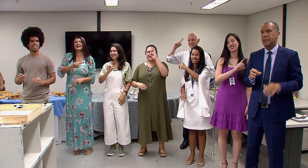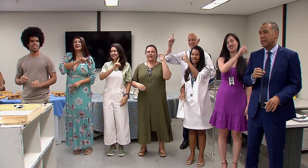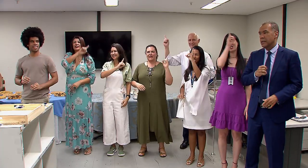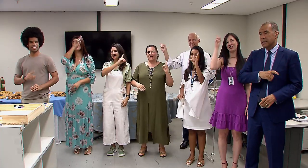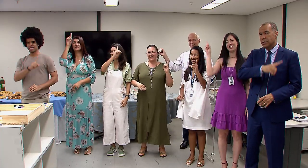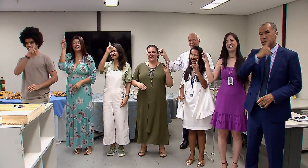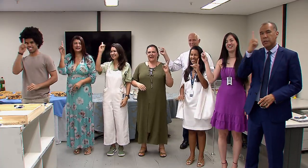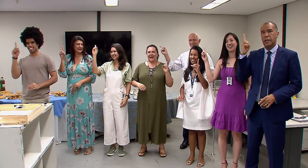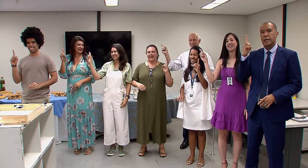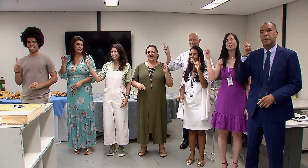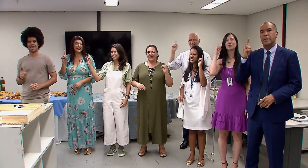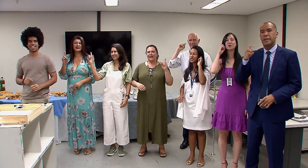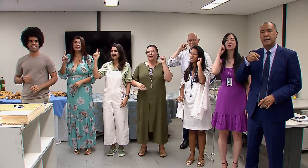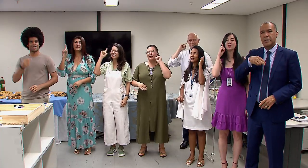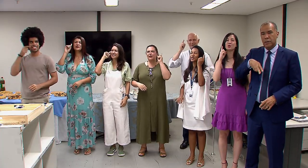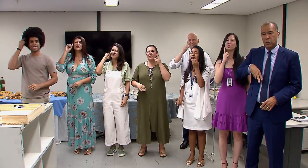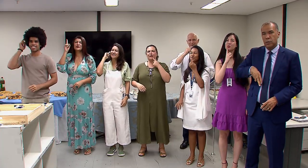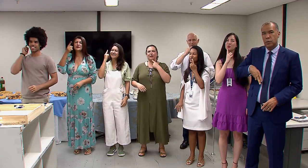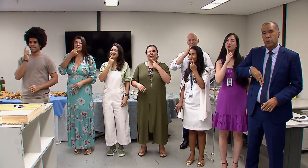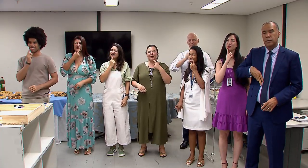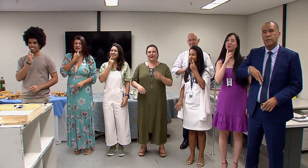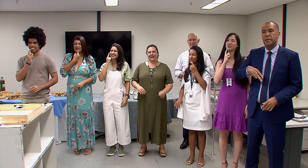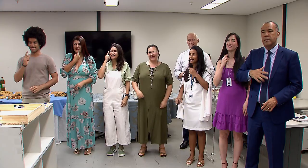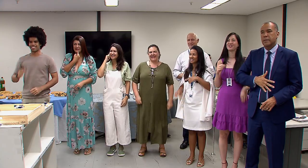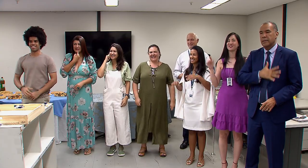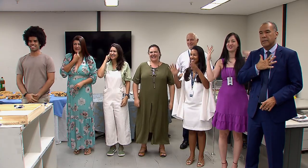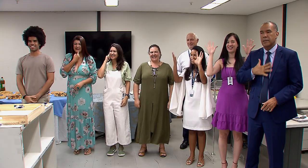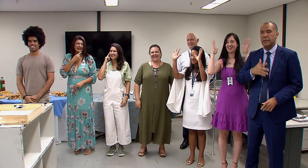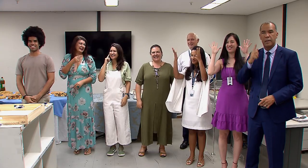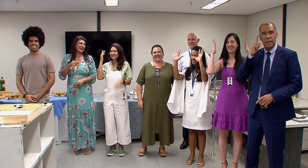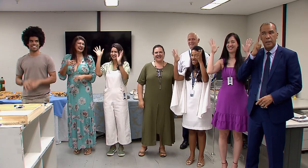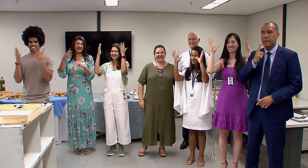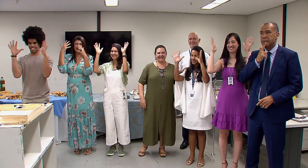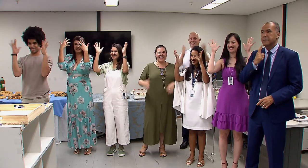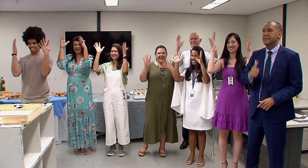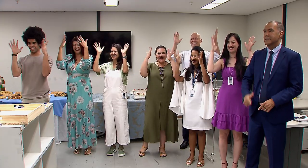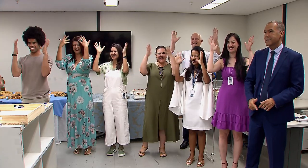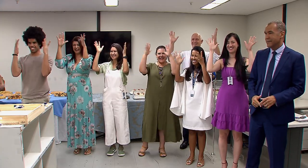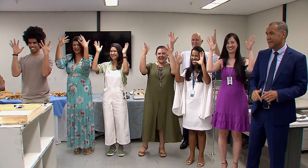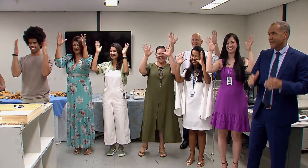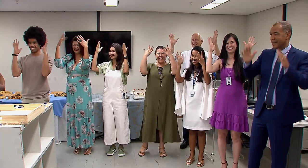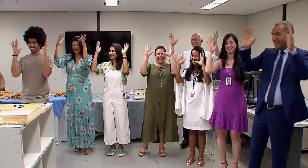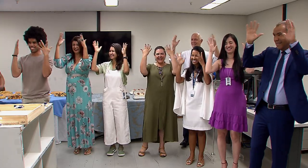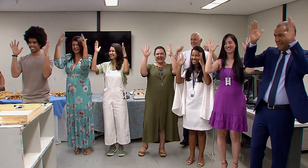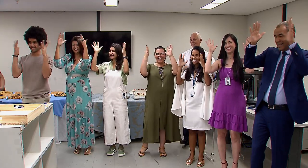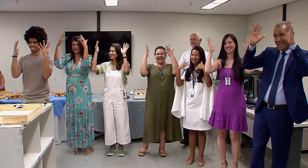Feliz dia do surdo. Obrigado. Parabéns.